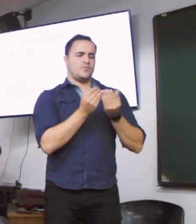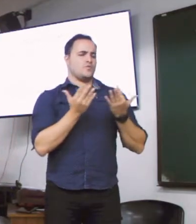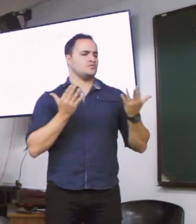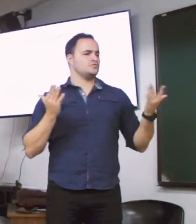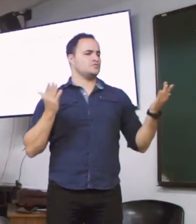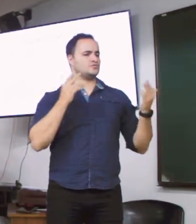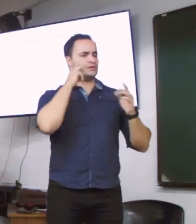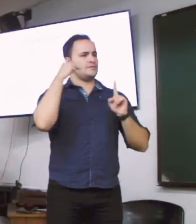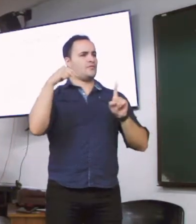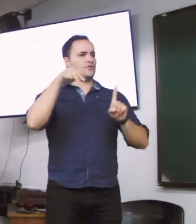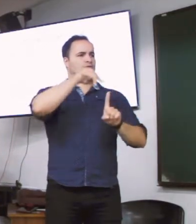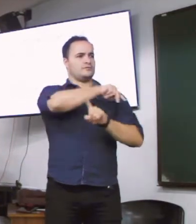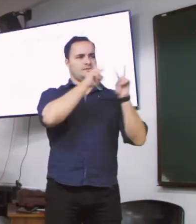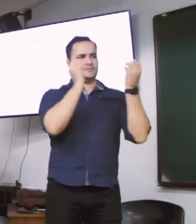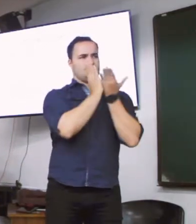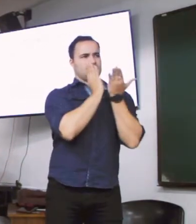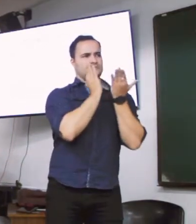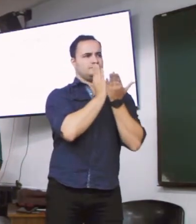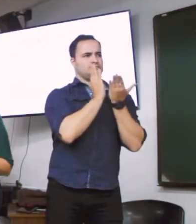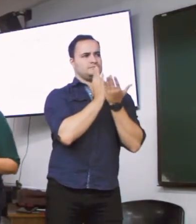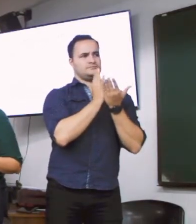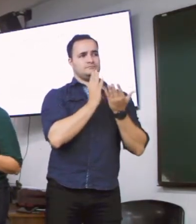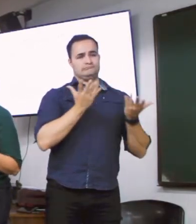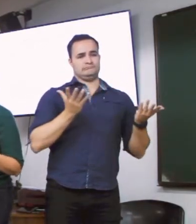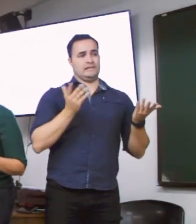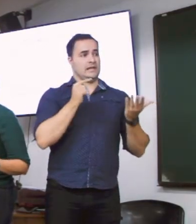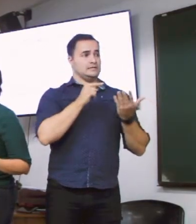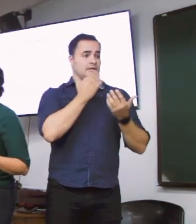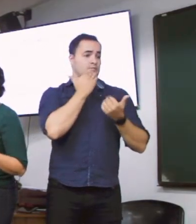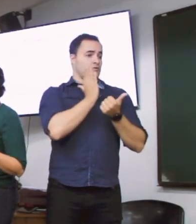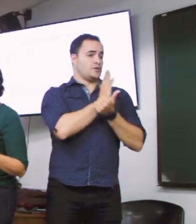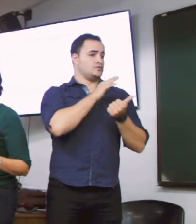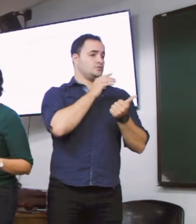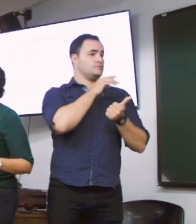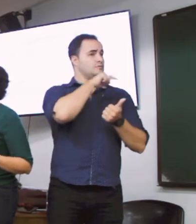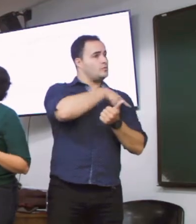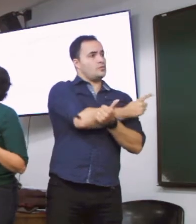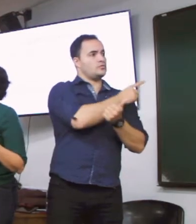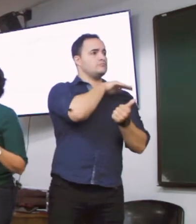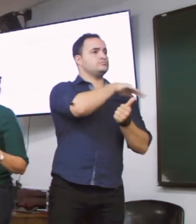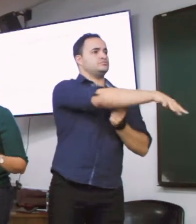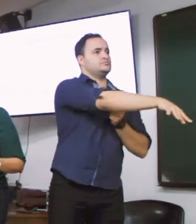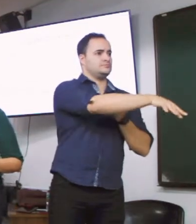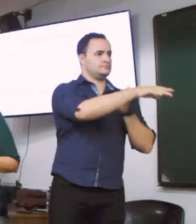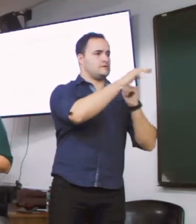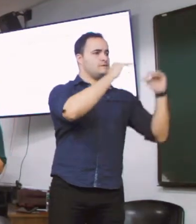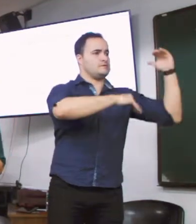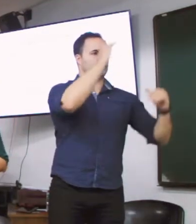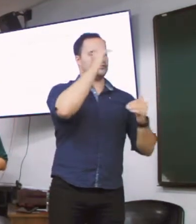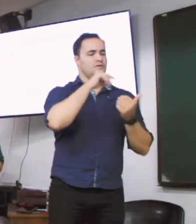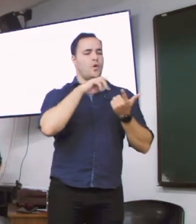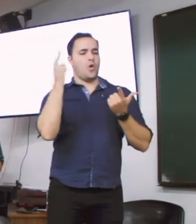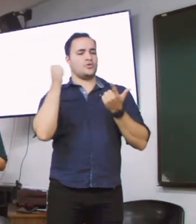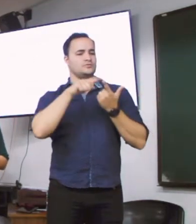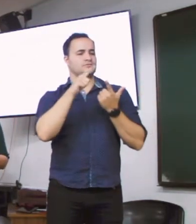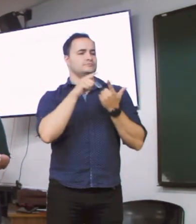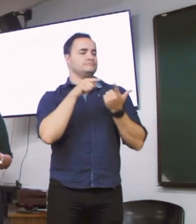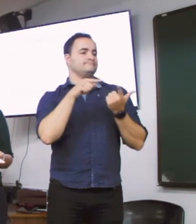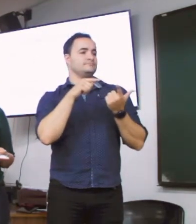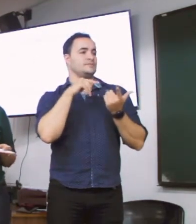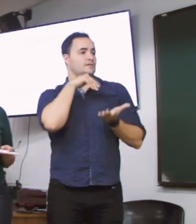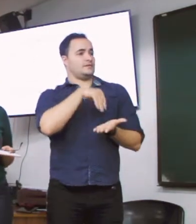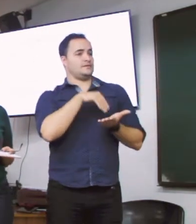que reproducen las inequidades, hay otras que las denuncian, que las visibilizan y que resisten o luchan contra